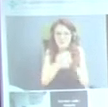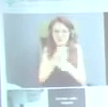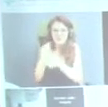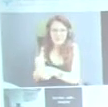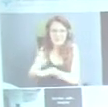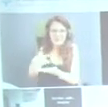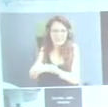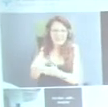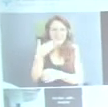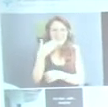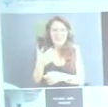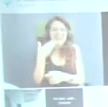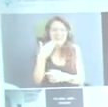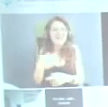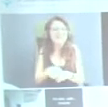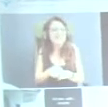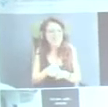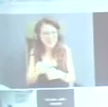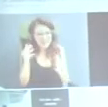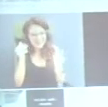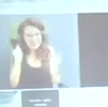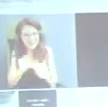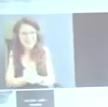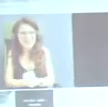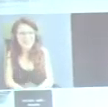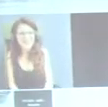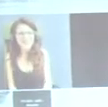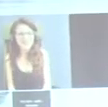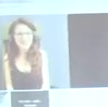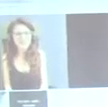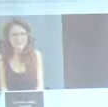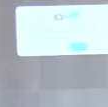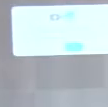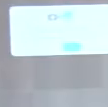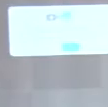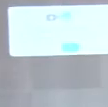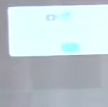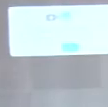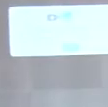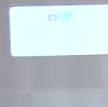Grazie Linda. Grazie, arrivederci.